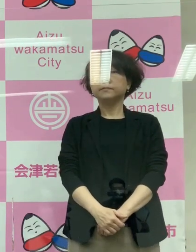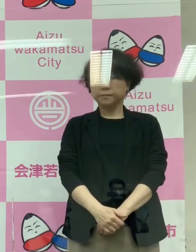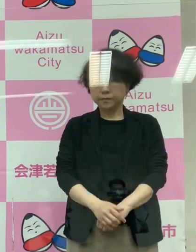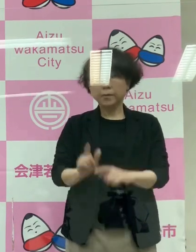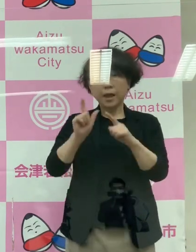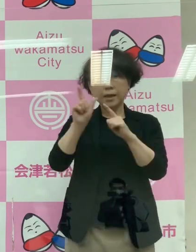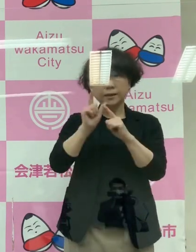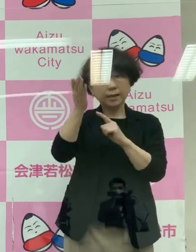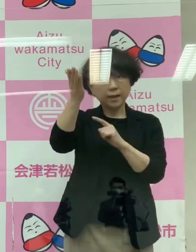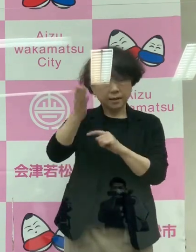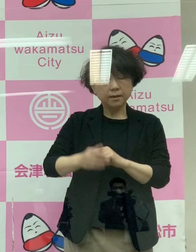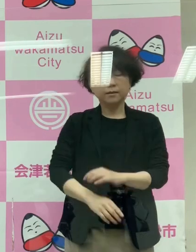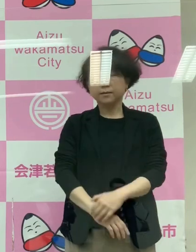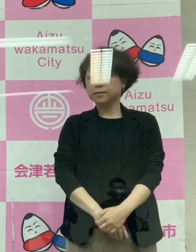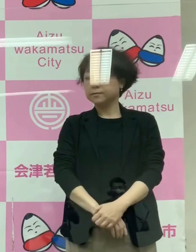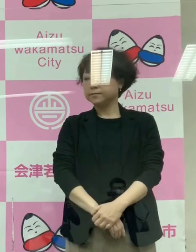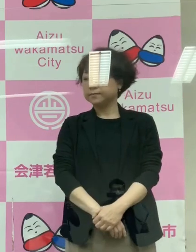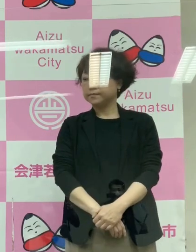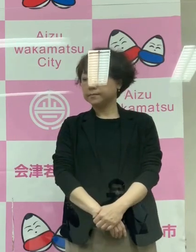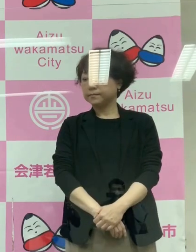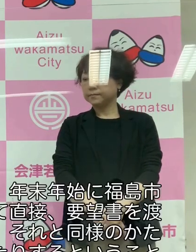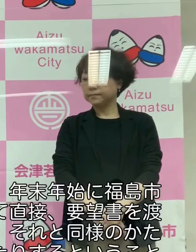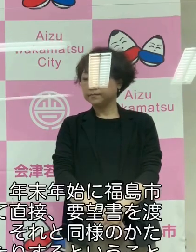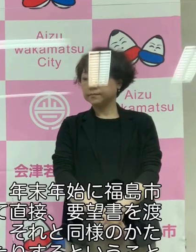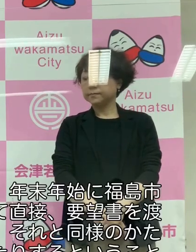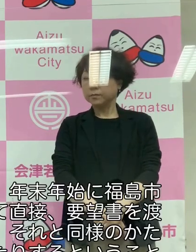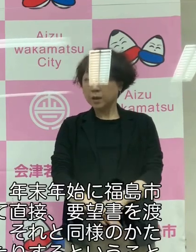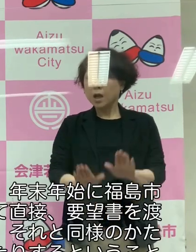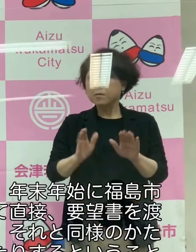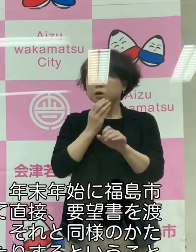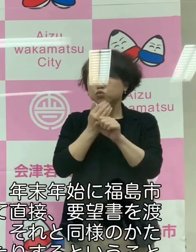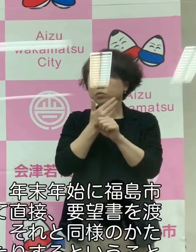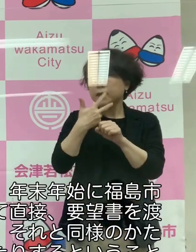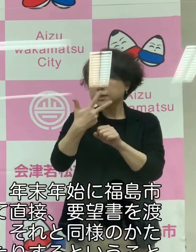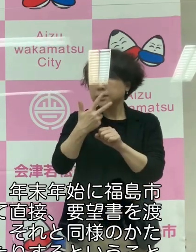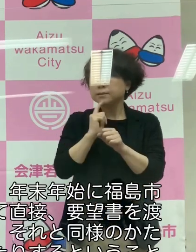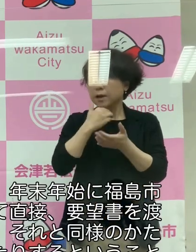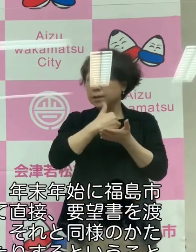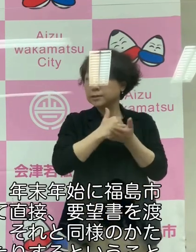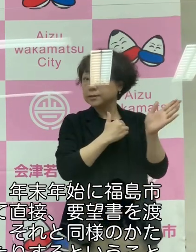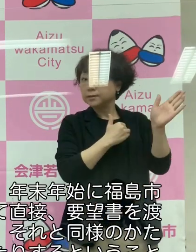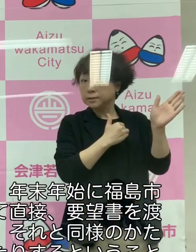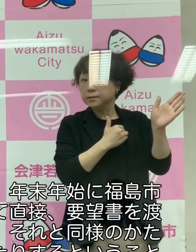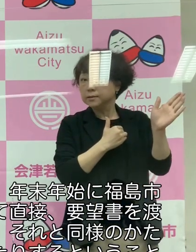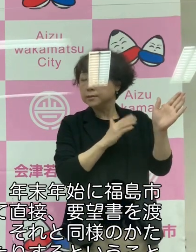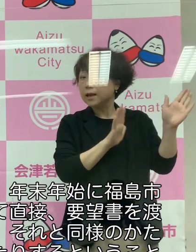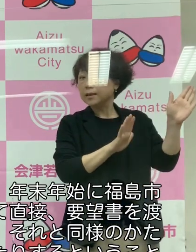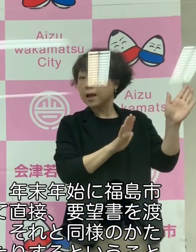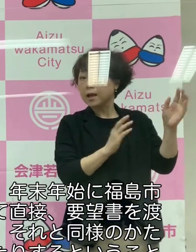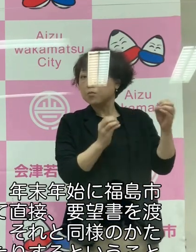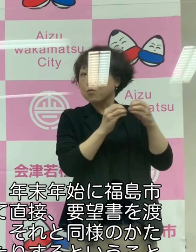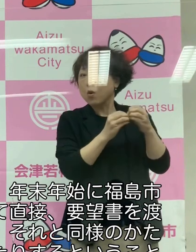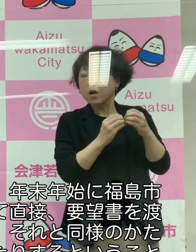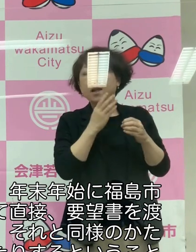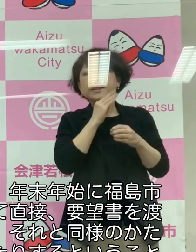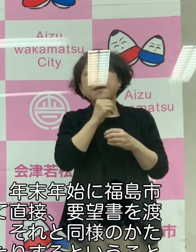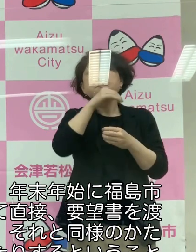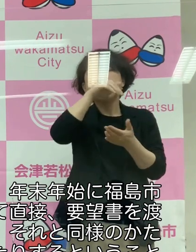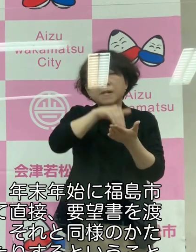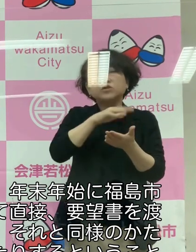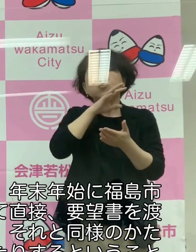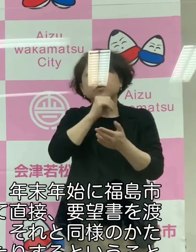NHK の牛です。 はい、 よろしくお願いします。今福島市の話も出ましたけれども、 はい、 年末年始